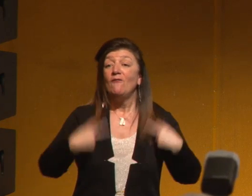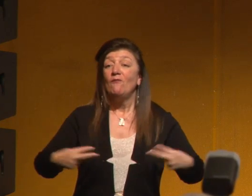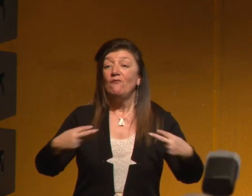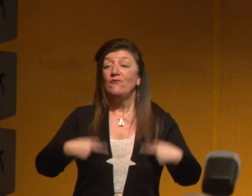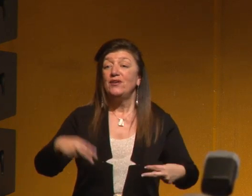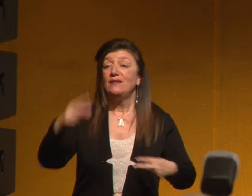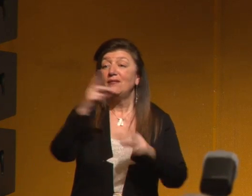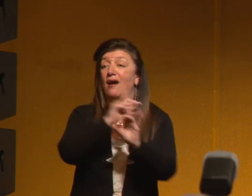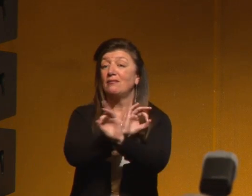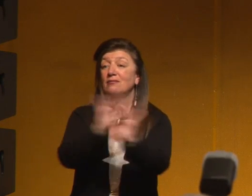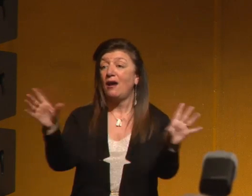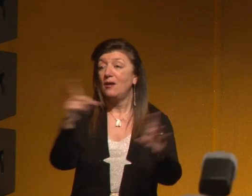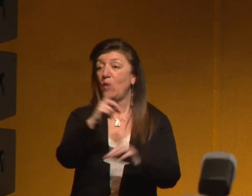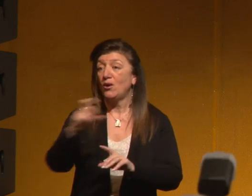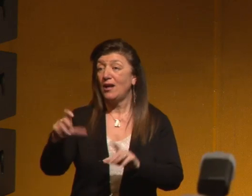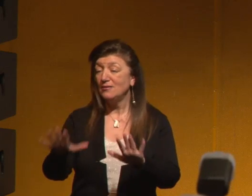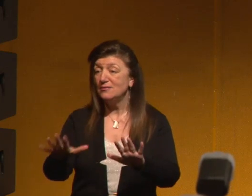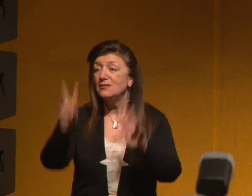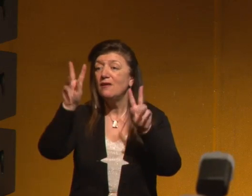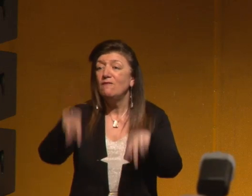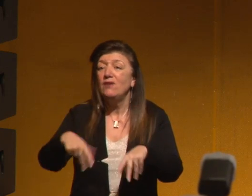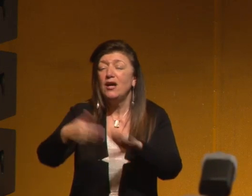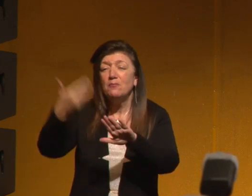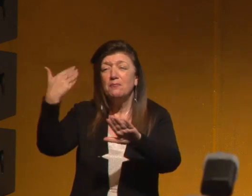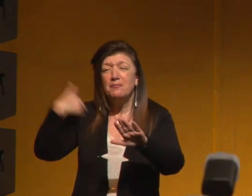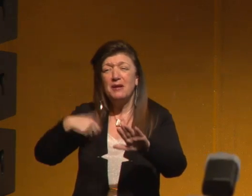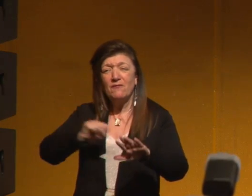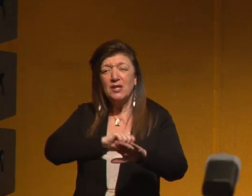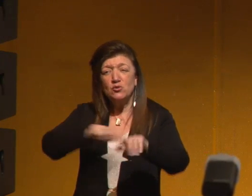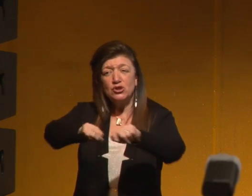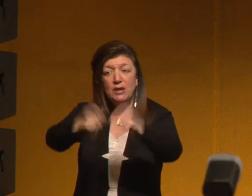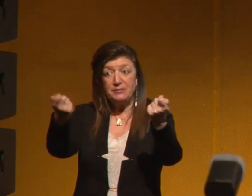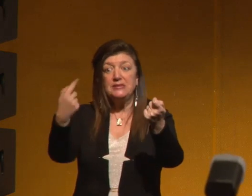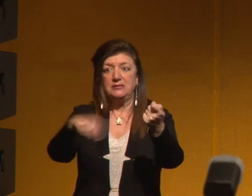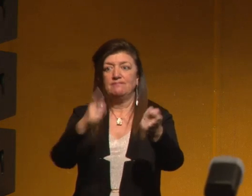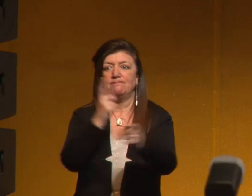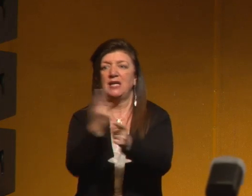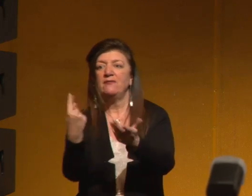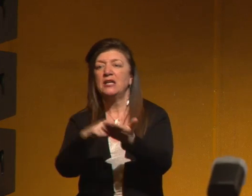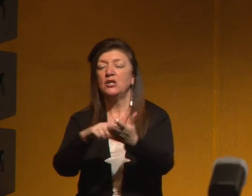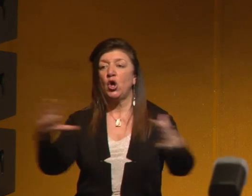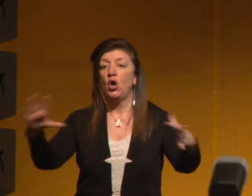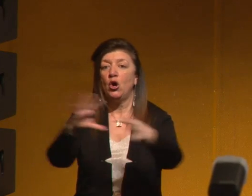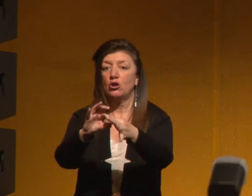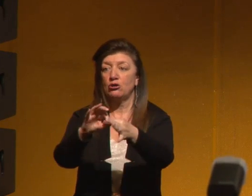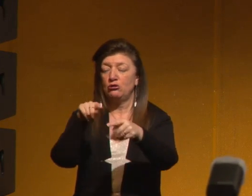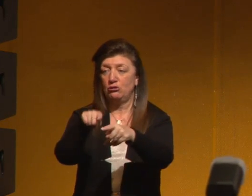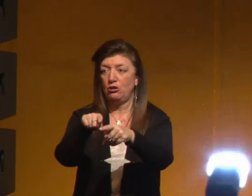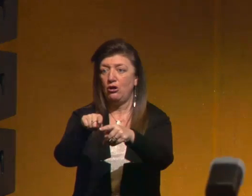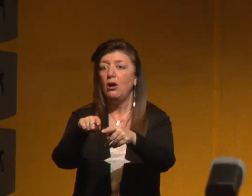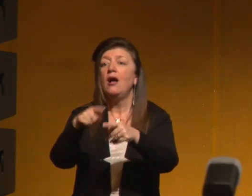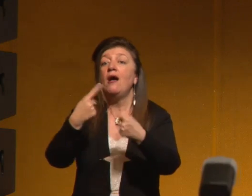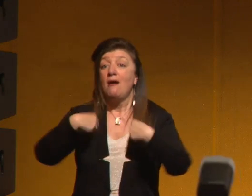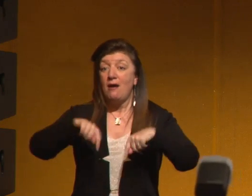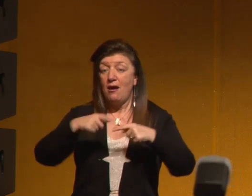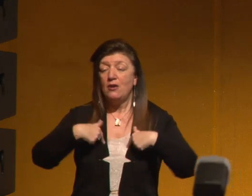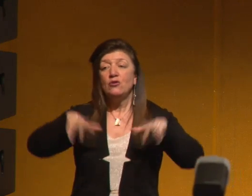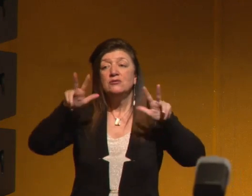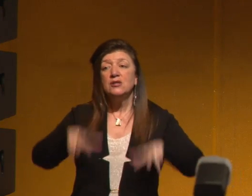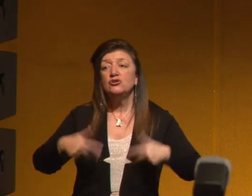quel legame di fiducia che si è spezzato ecco perché abbiamo scelto di difendere con forza con coraggio con